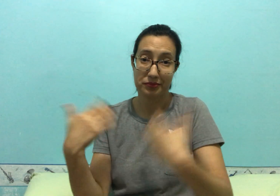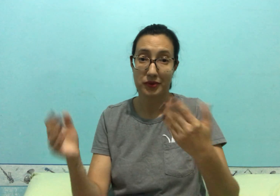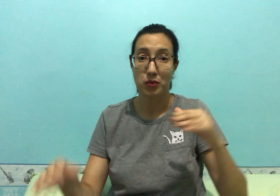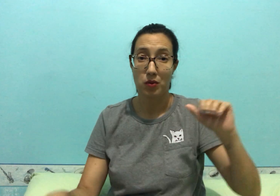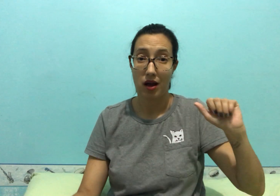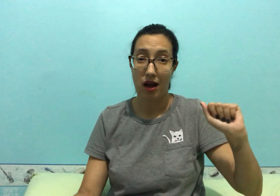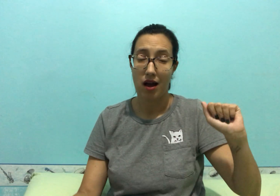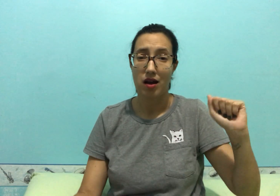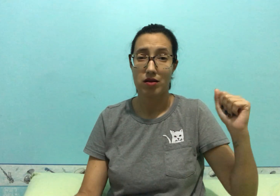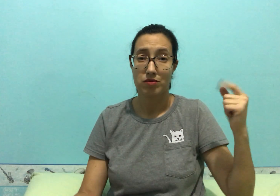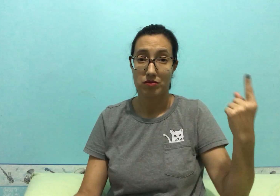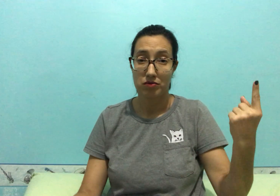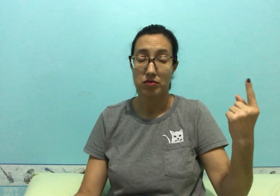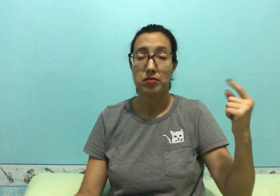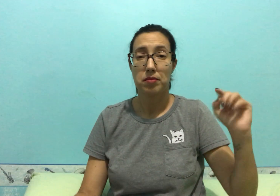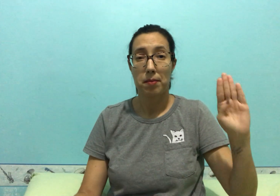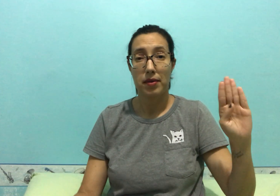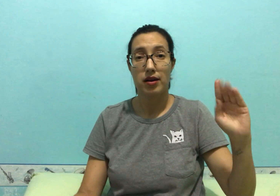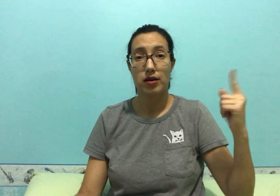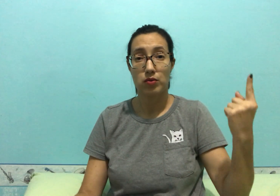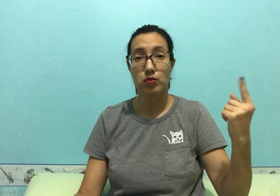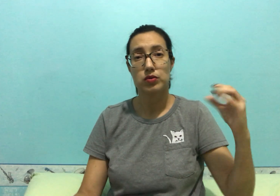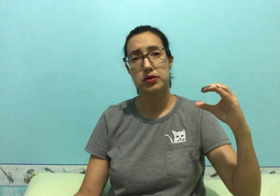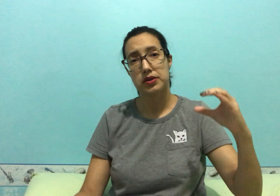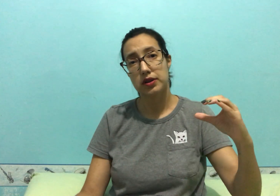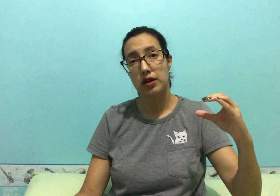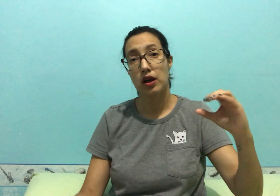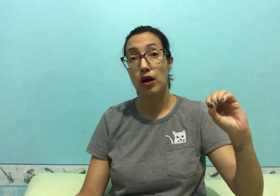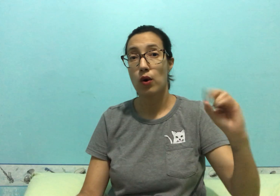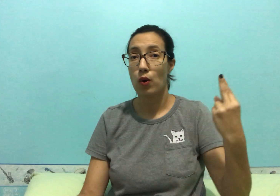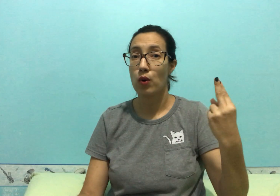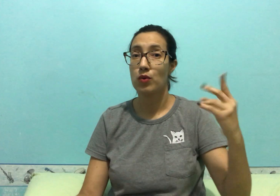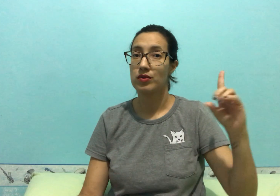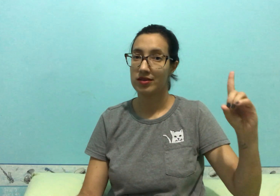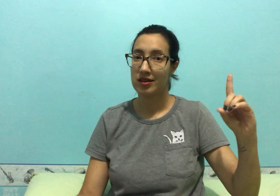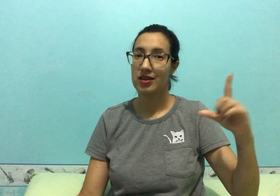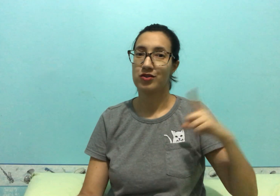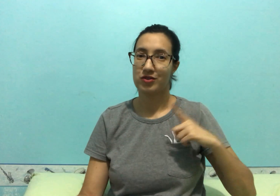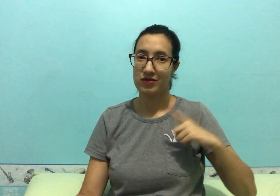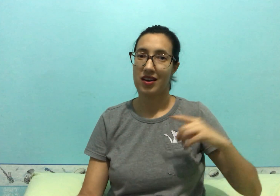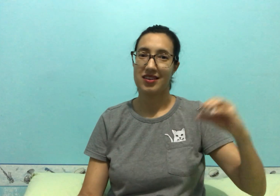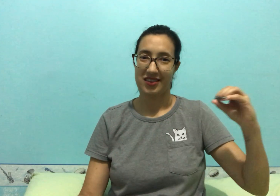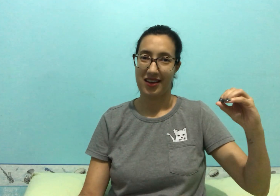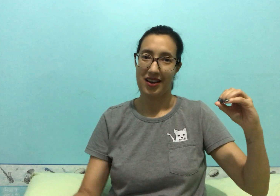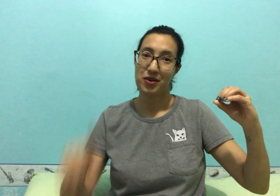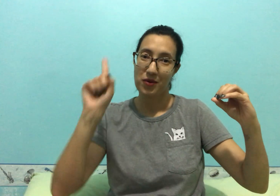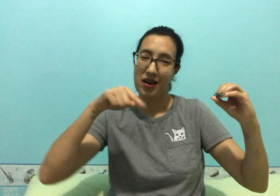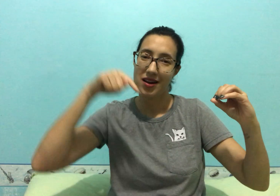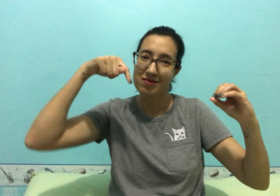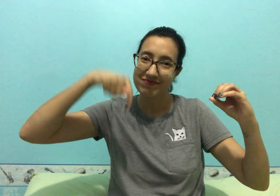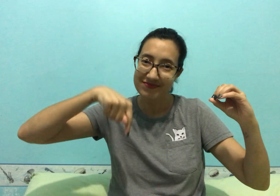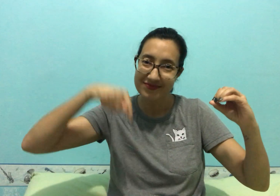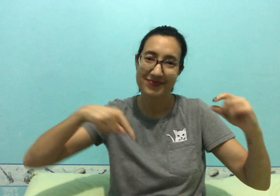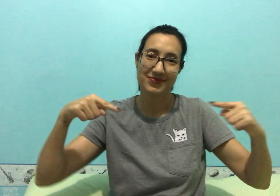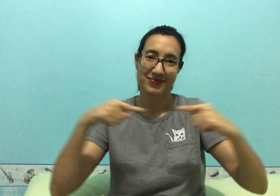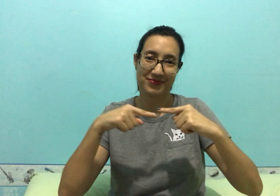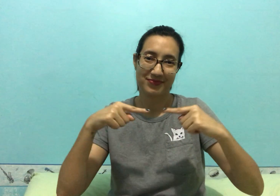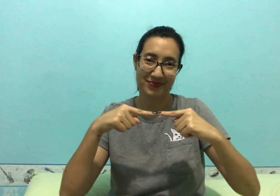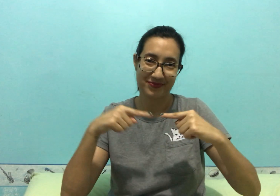for 1 e C ou D for 0. É isso que ele está me falando aqui. Porque C ou D, se